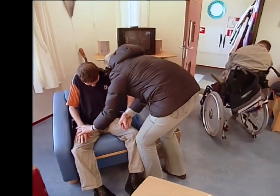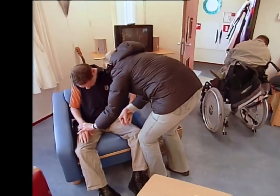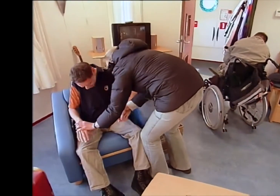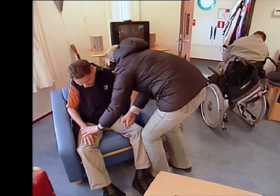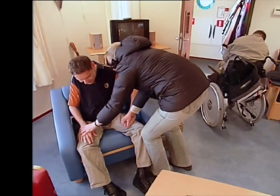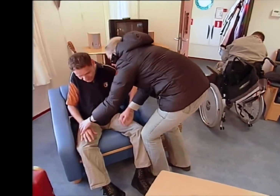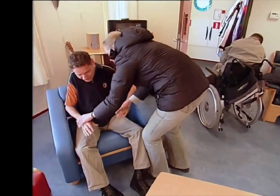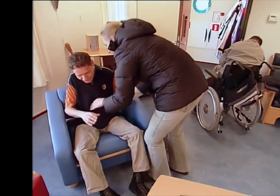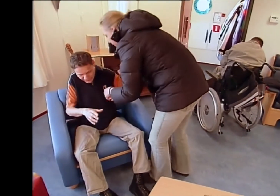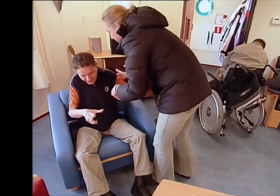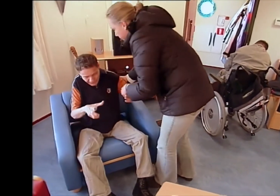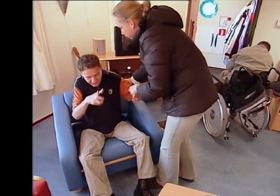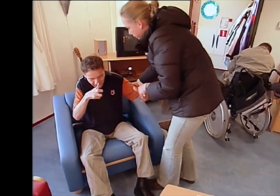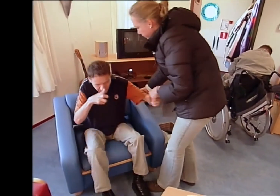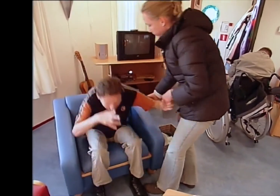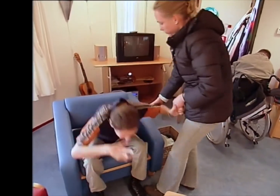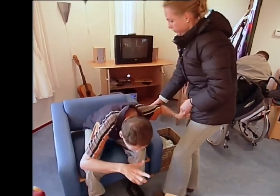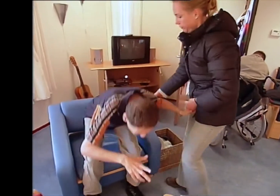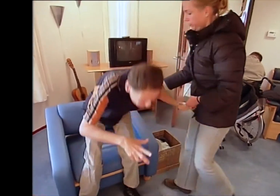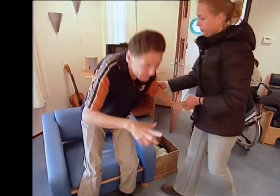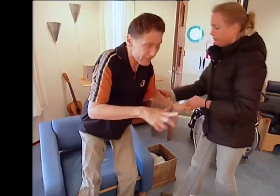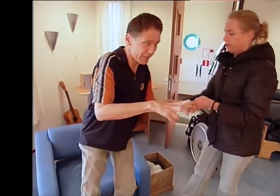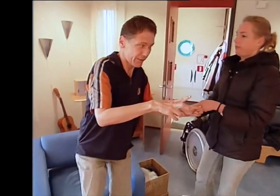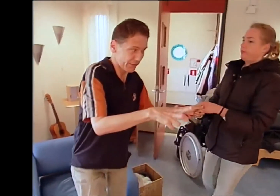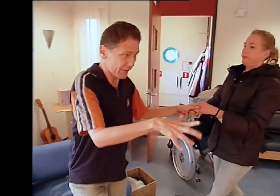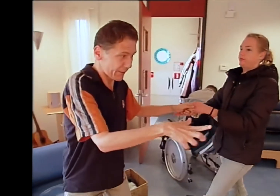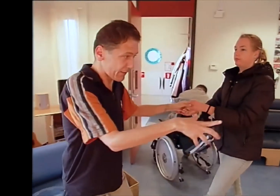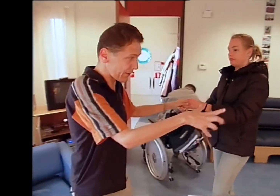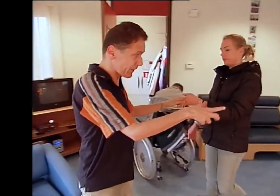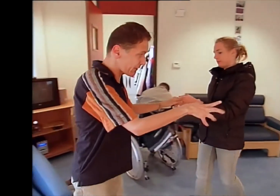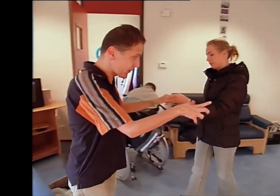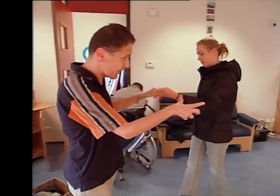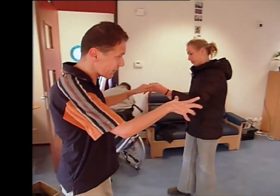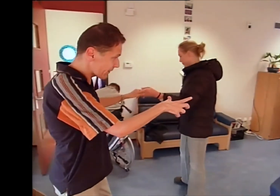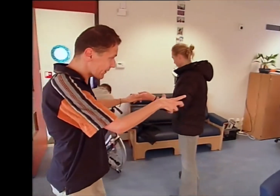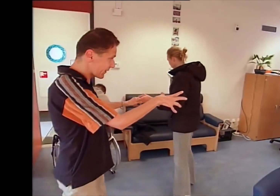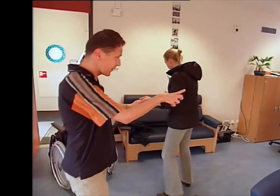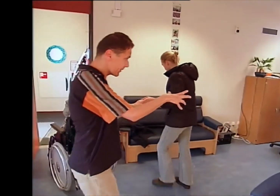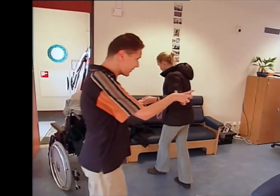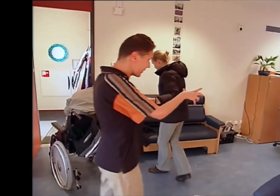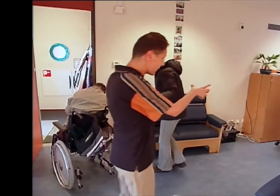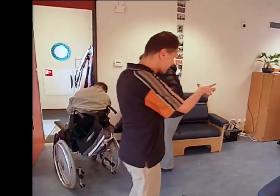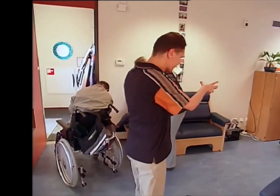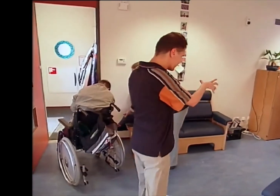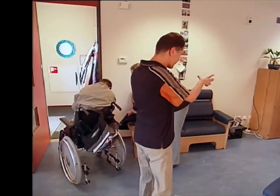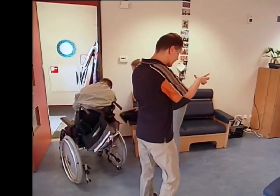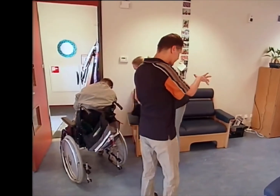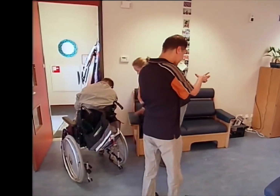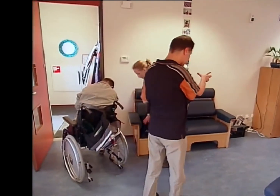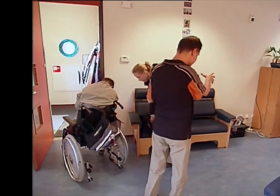Vrouwtje vraagt zijn aandacht en maakt het ga je meegebaar. Ron weet wat er van hem verwacht wordt, gaat staan en kraagt zijn jas aan.